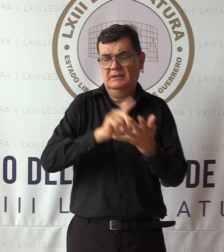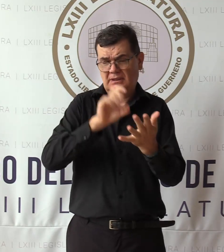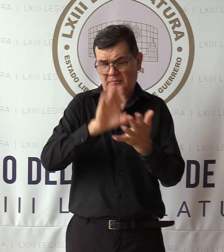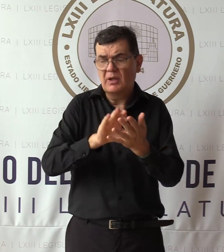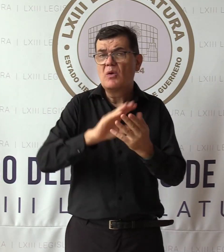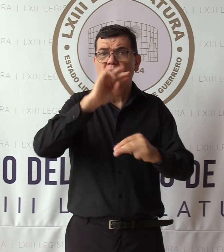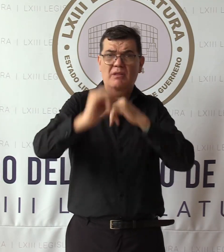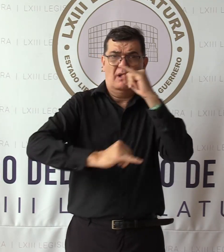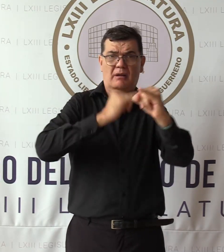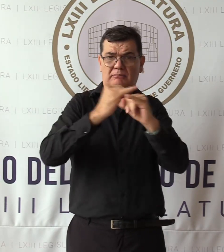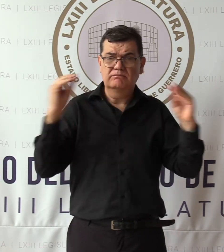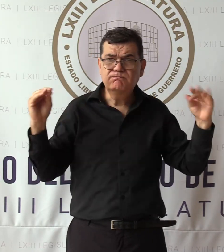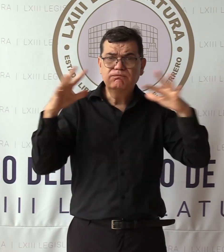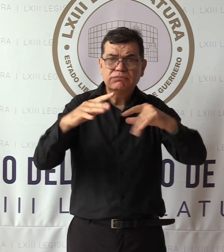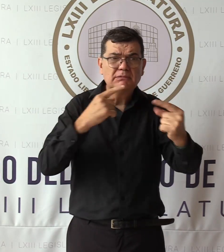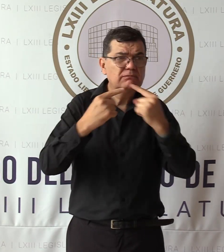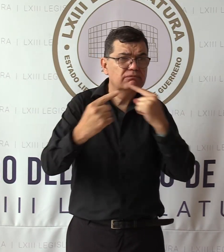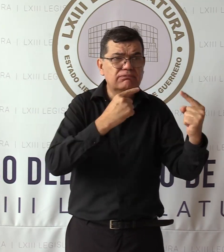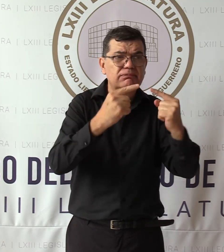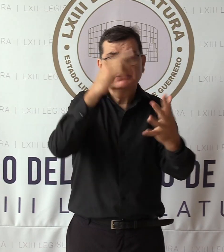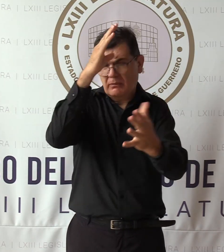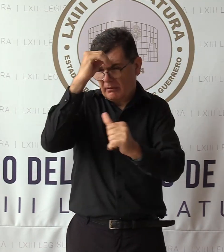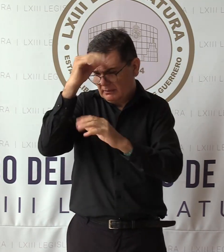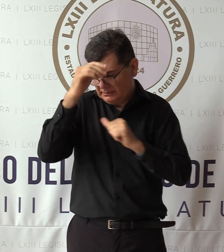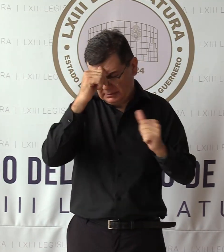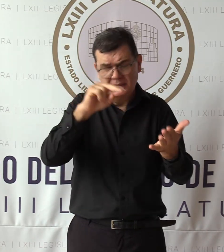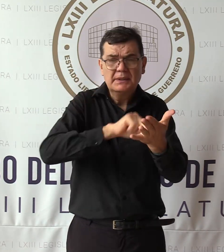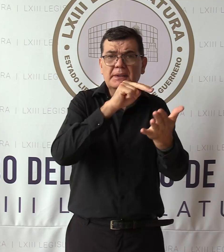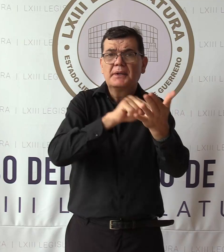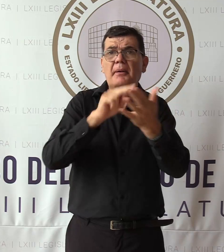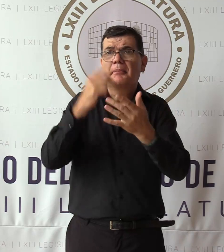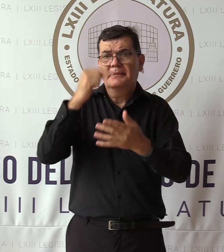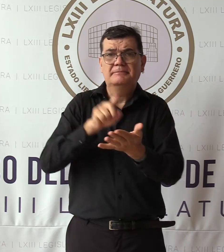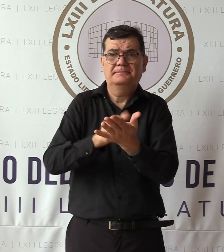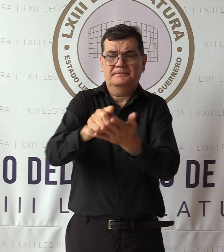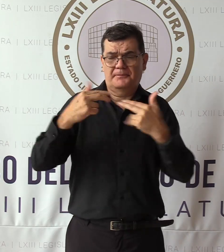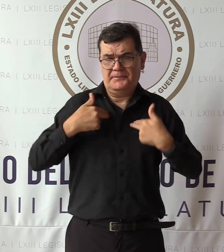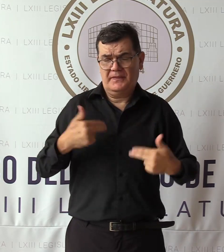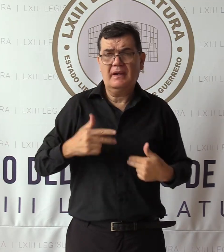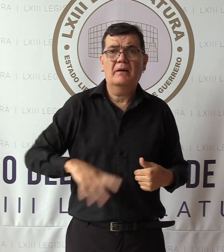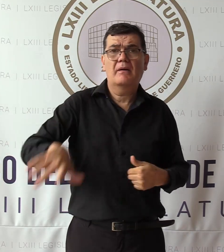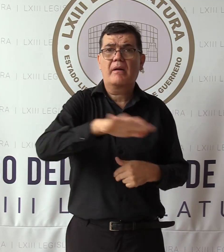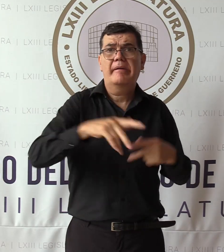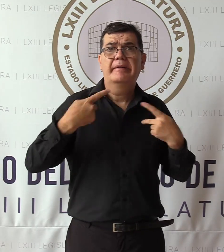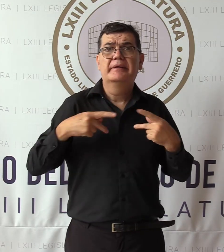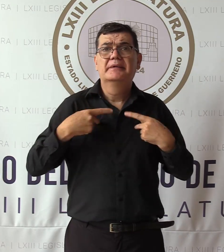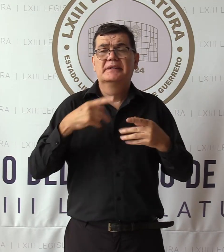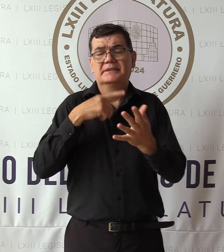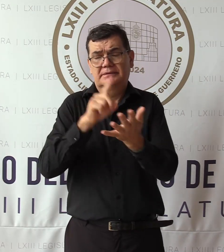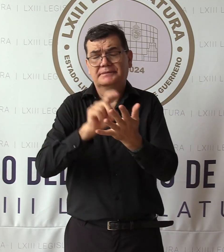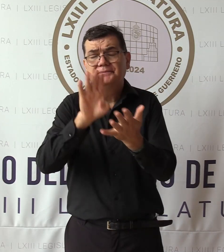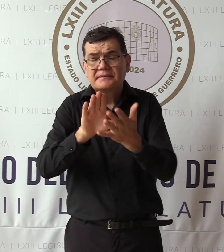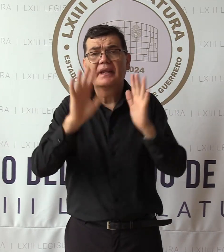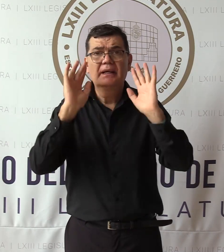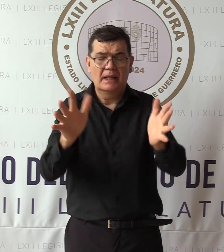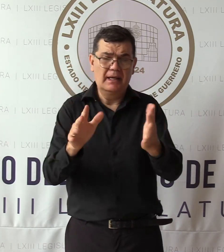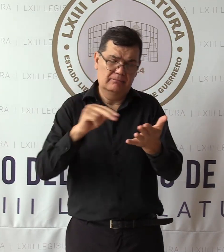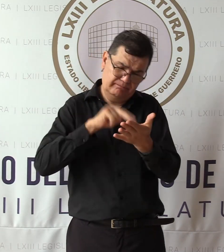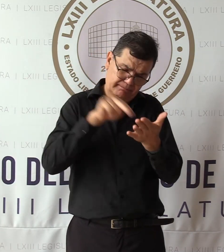los derechos humanos de las personas con discapacidad. La Convención sobre los Derechos de las Personas con Discapacidad se basa en